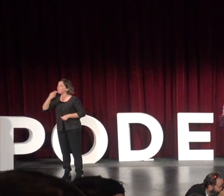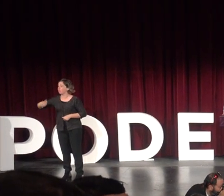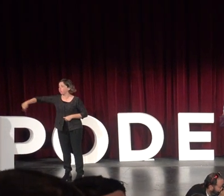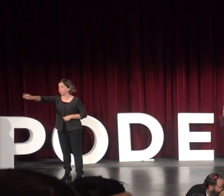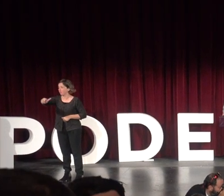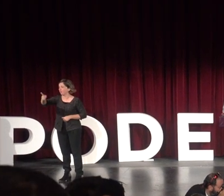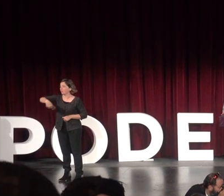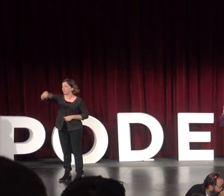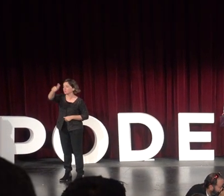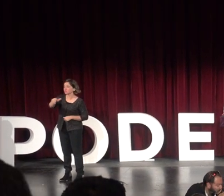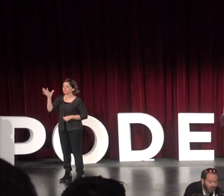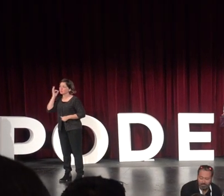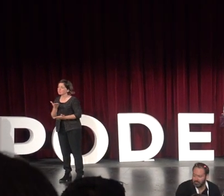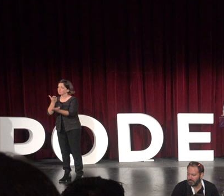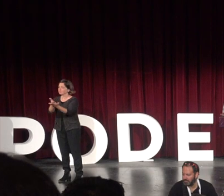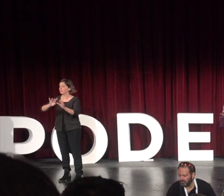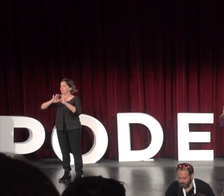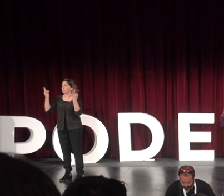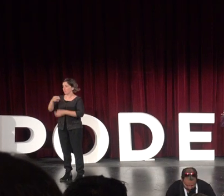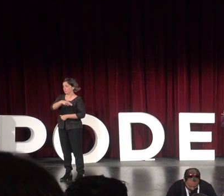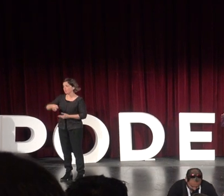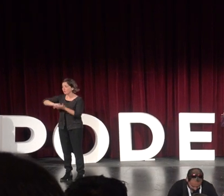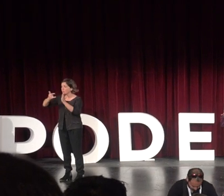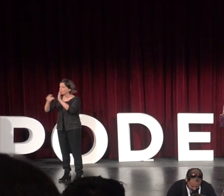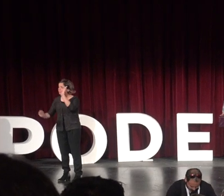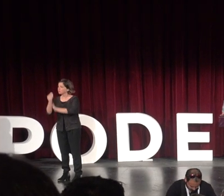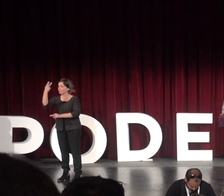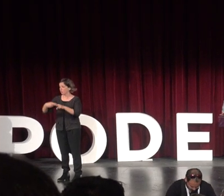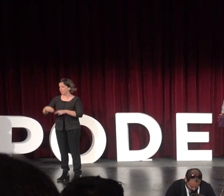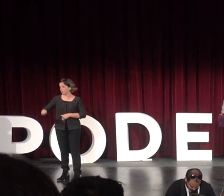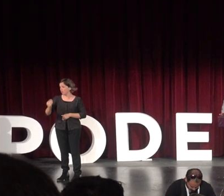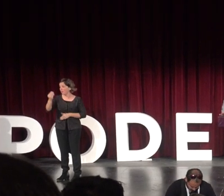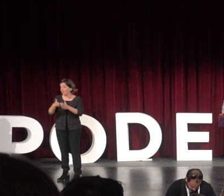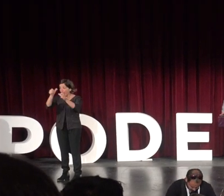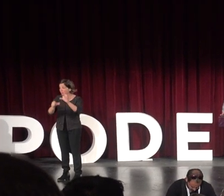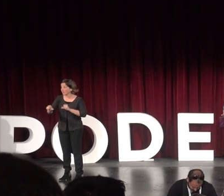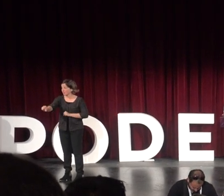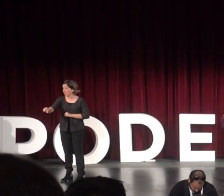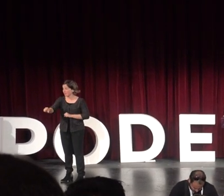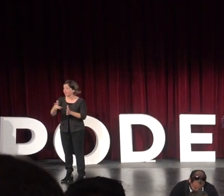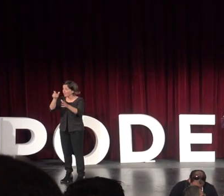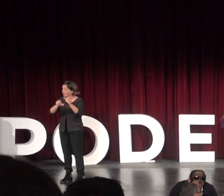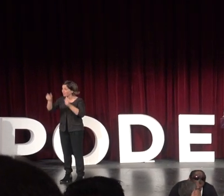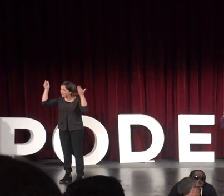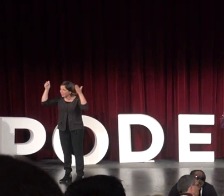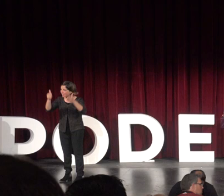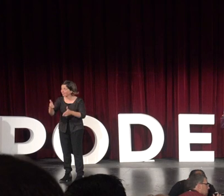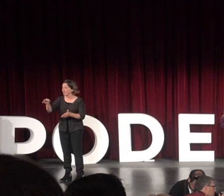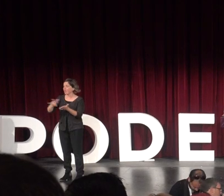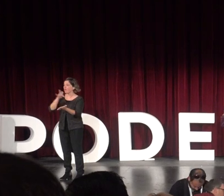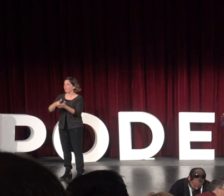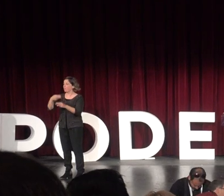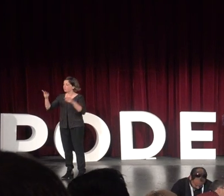vosotros y vosotras para Podemos Cantabria. Y esta es la base del proyecto político. A partir de ahora, debe centrar la